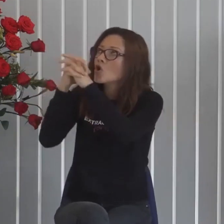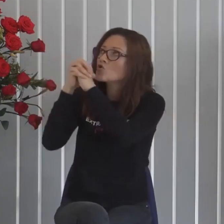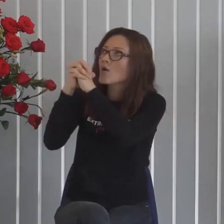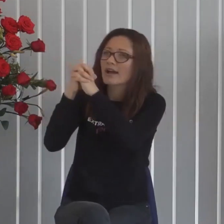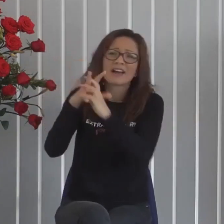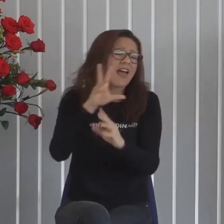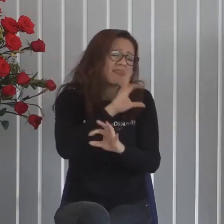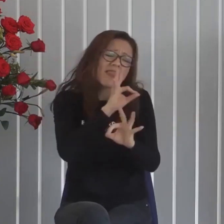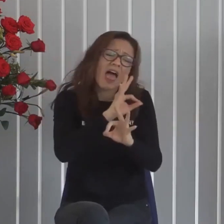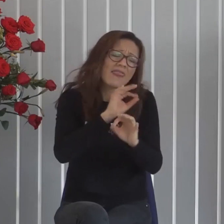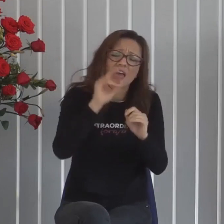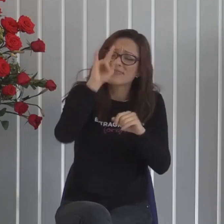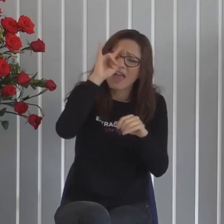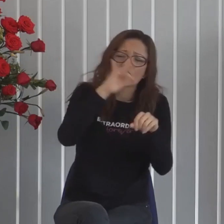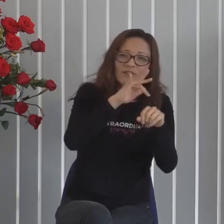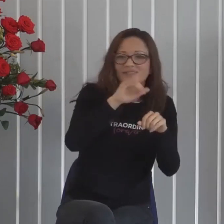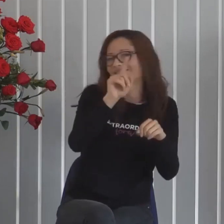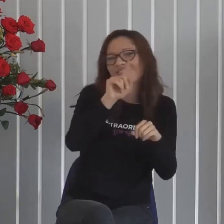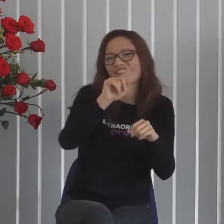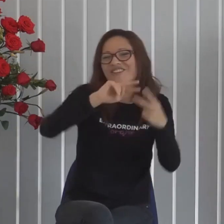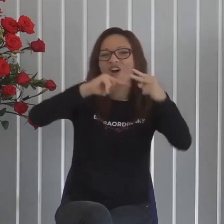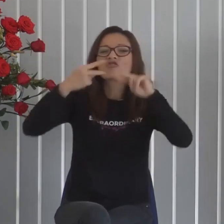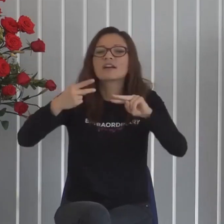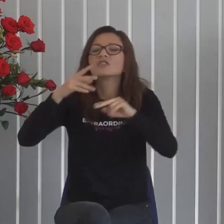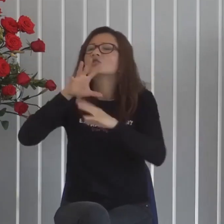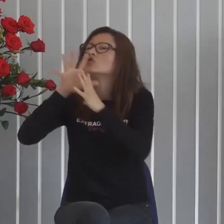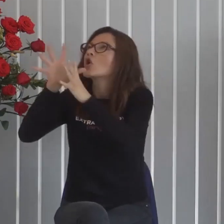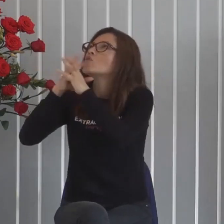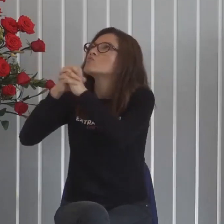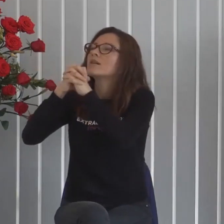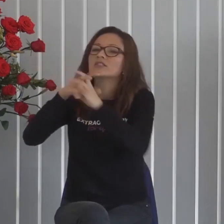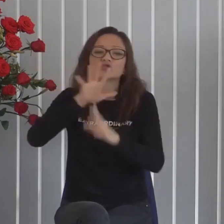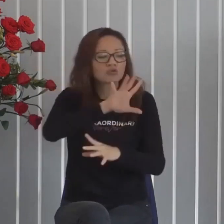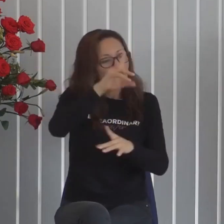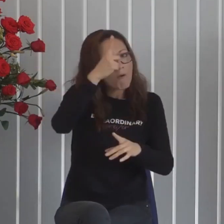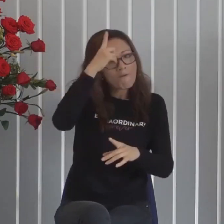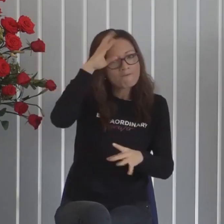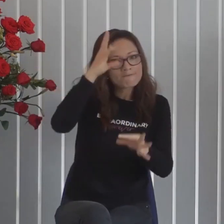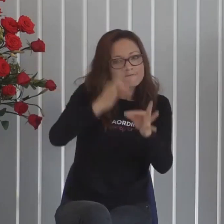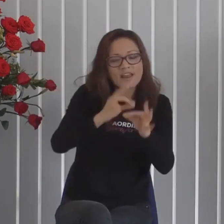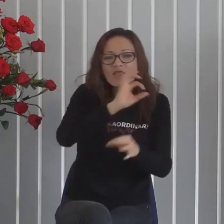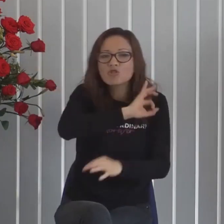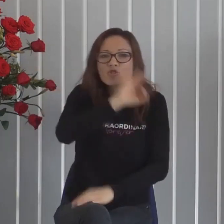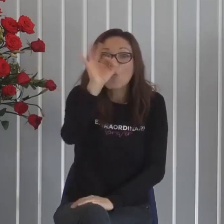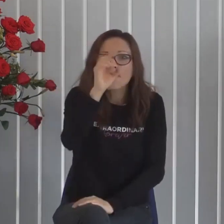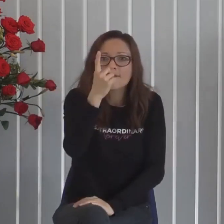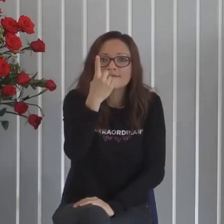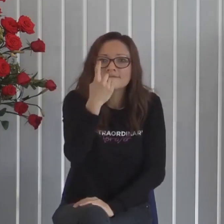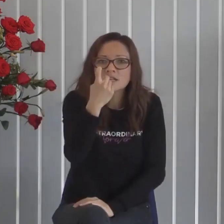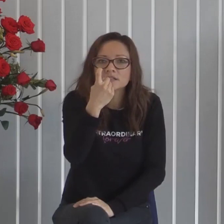pase, es para que yo he rogado para que tu fe no falte.